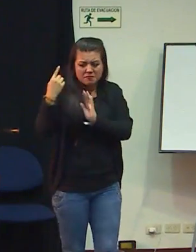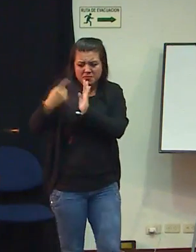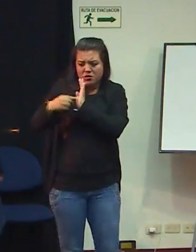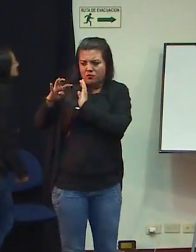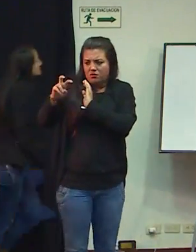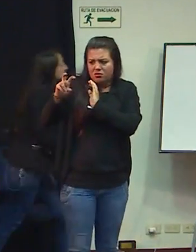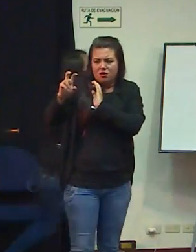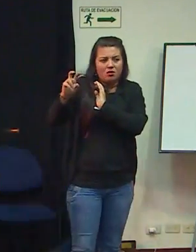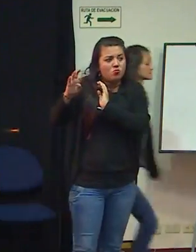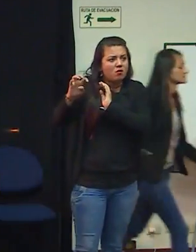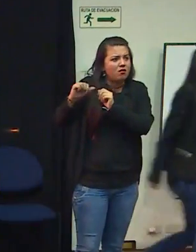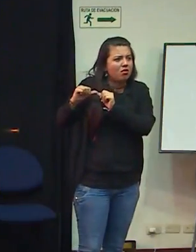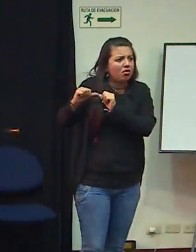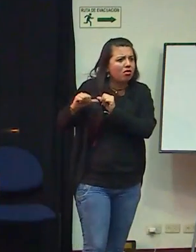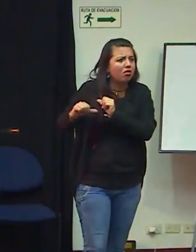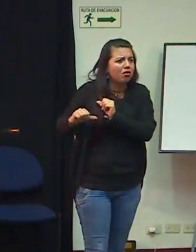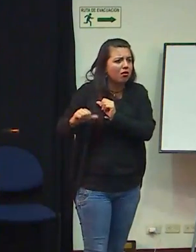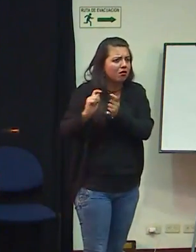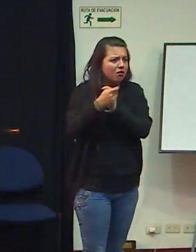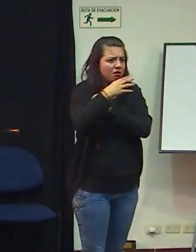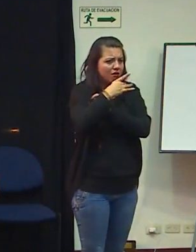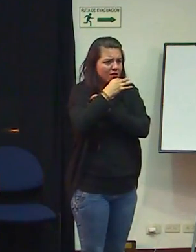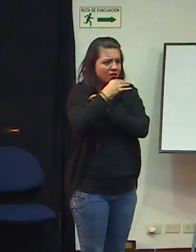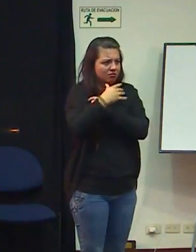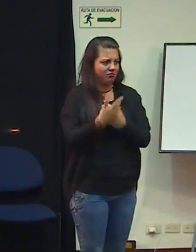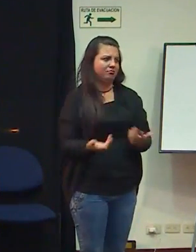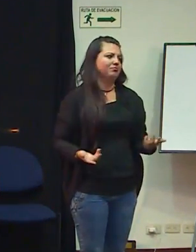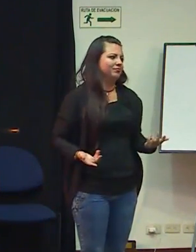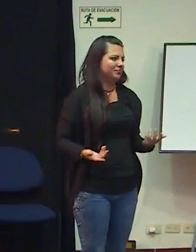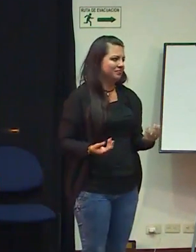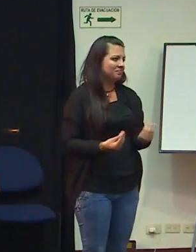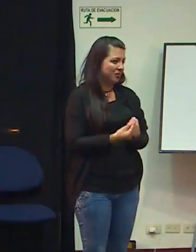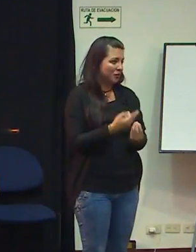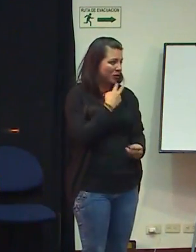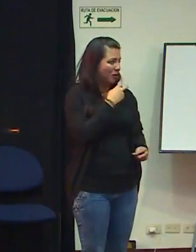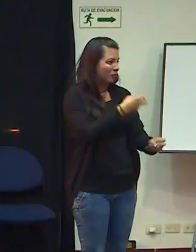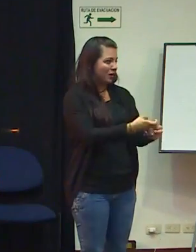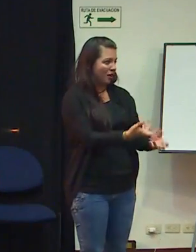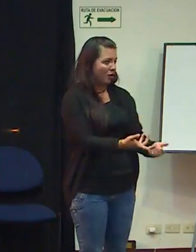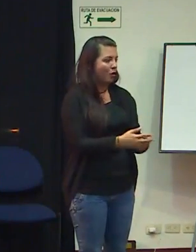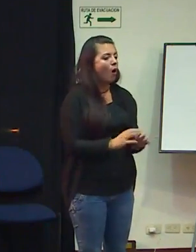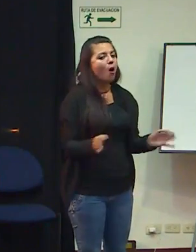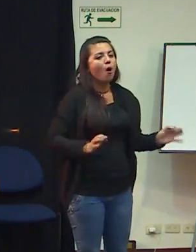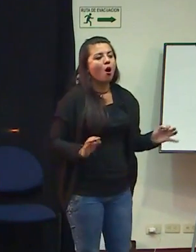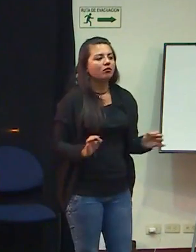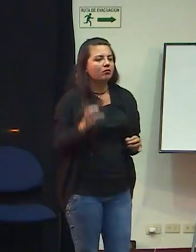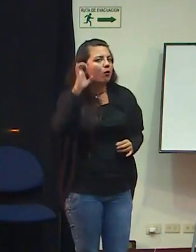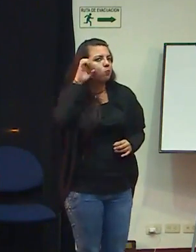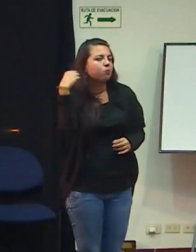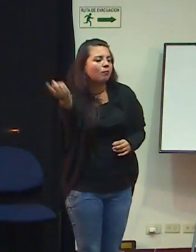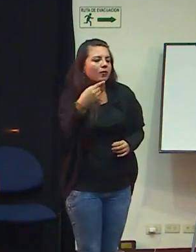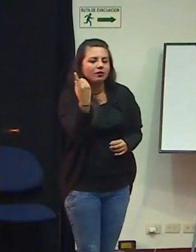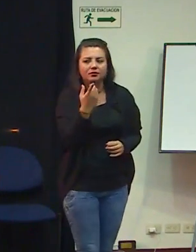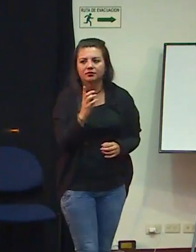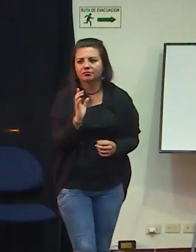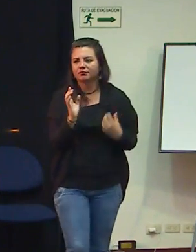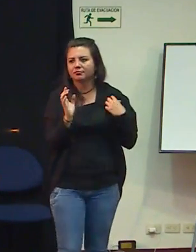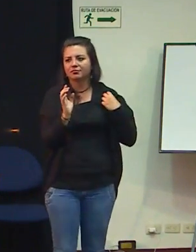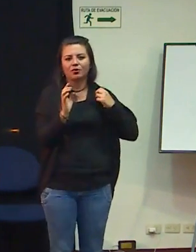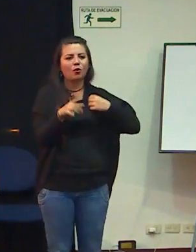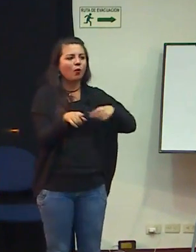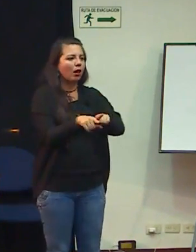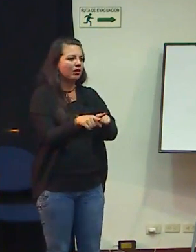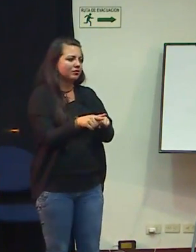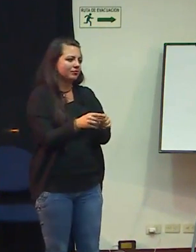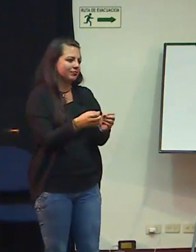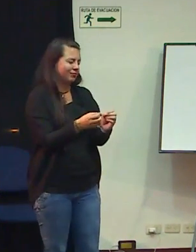una reforma. Entonces uno dice, compañeros, complicado. O lo que hoy se dice, esos son como unos pinitos